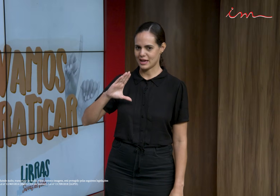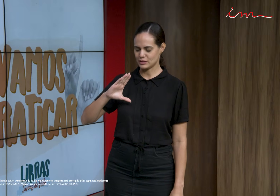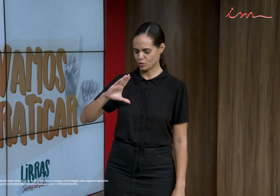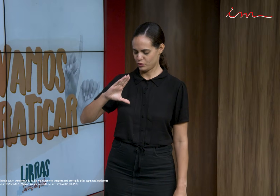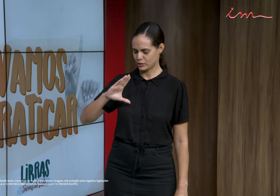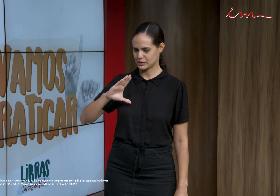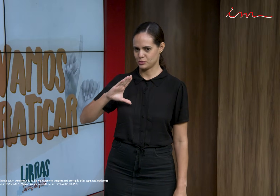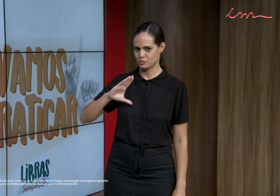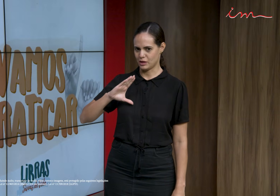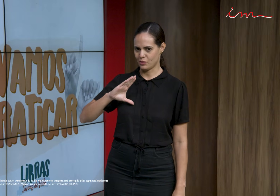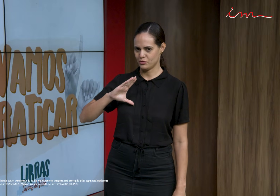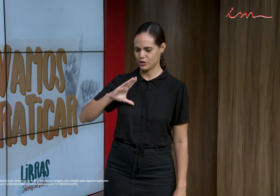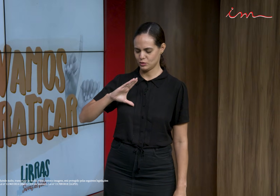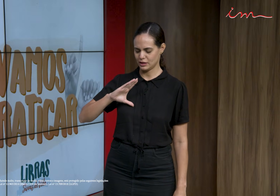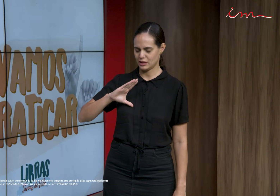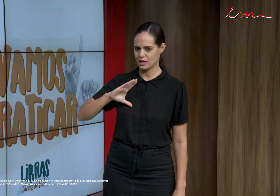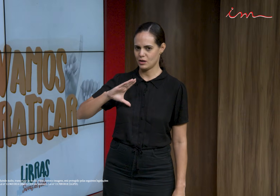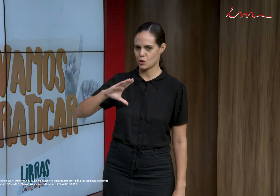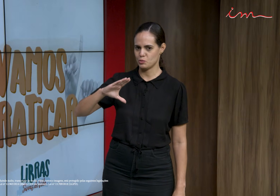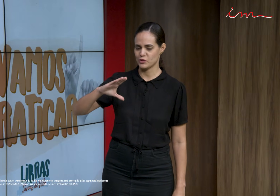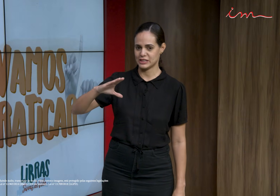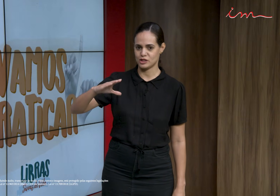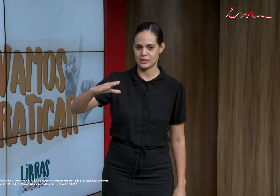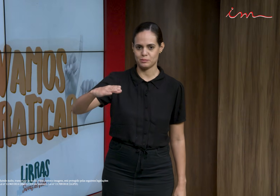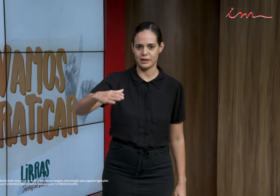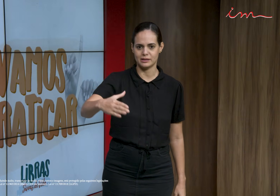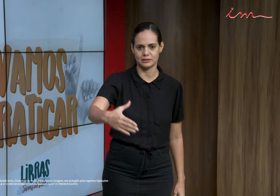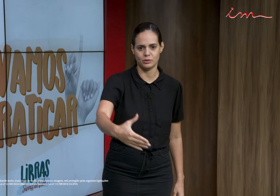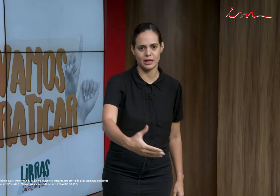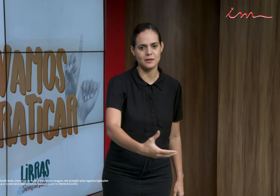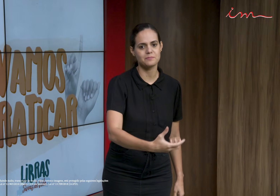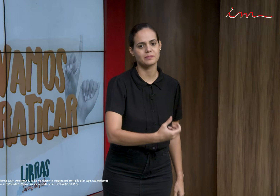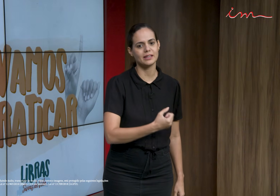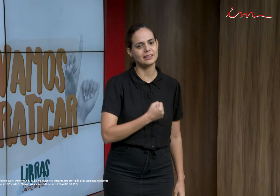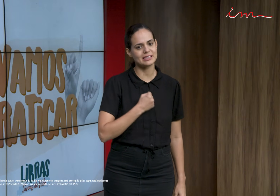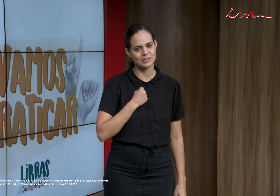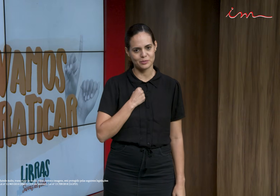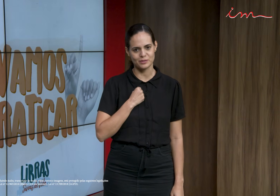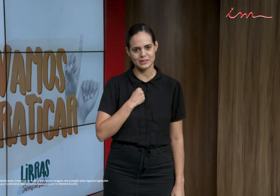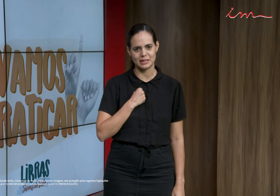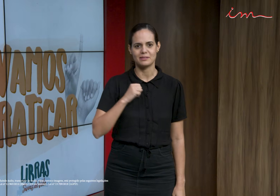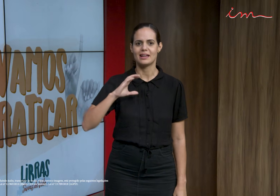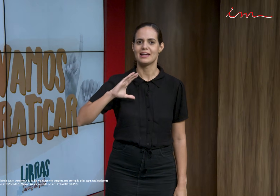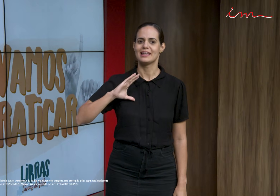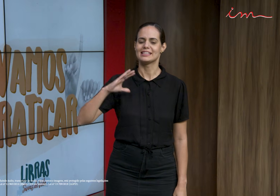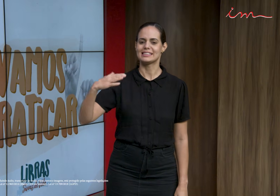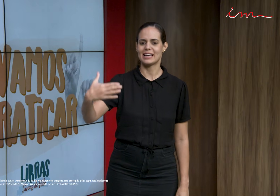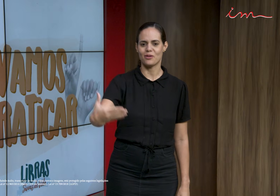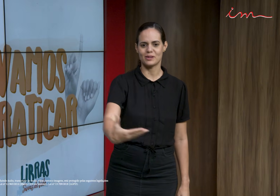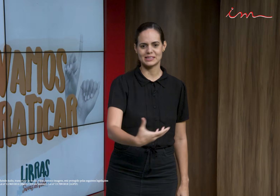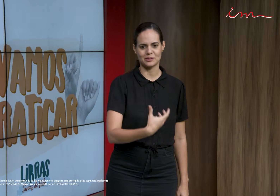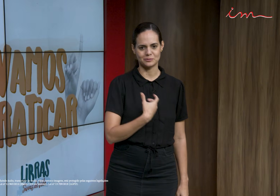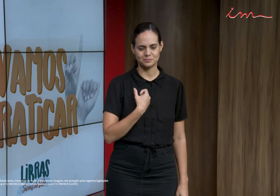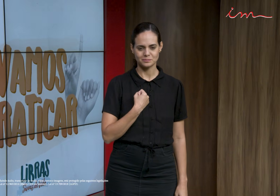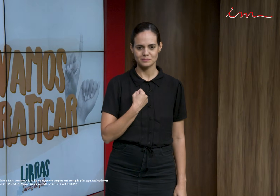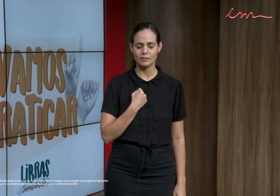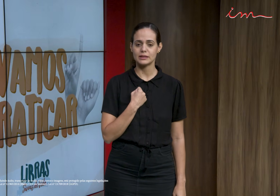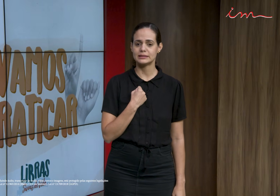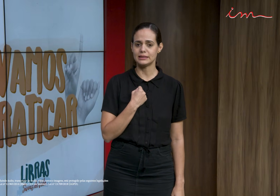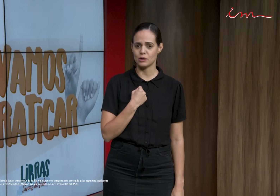Então, essa configuração de mão, vindo daqui, como se você estivesse pegando alguém e trazendo para você.